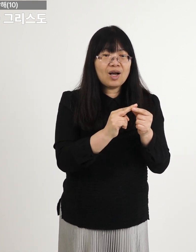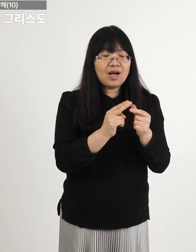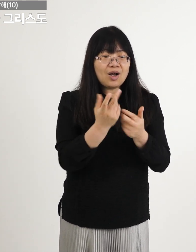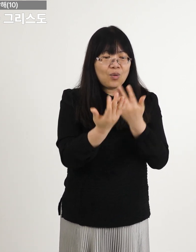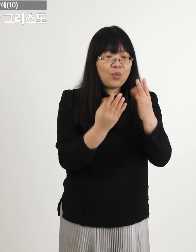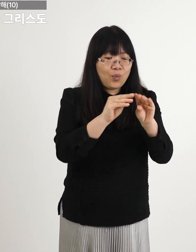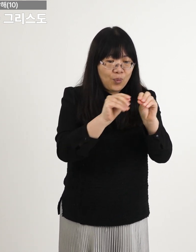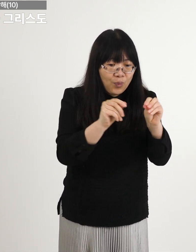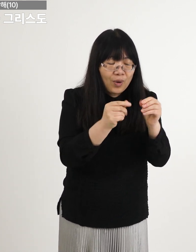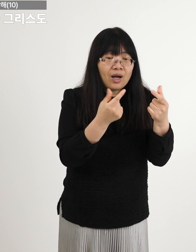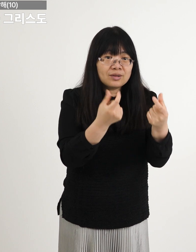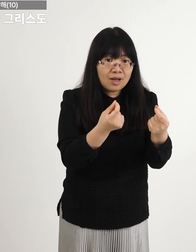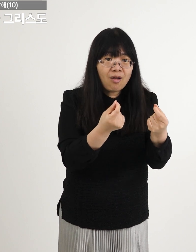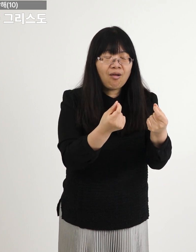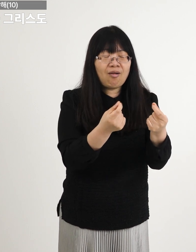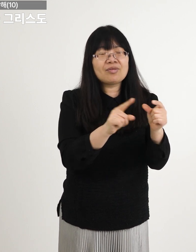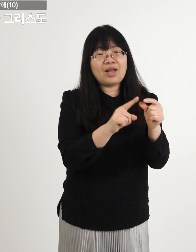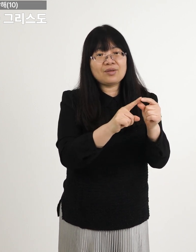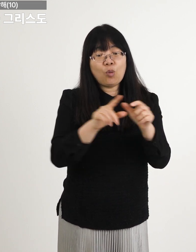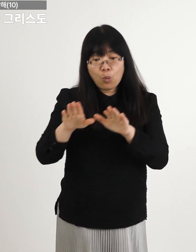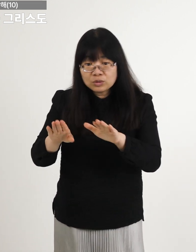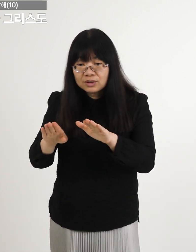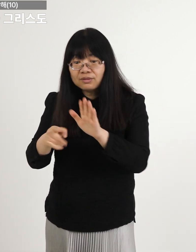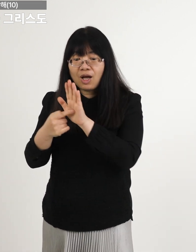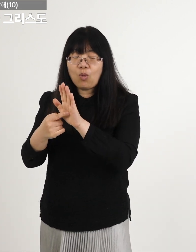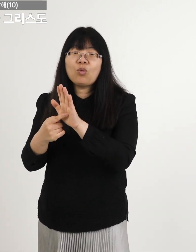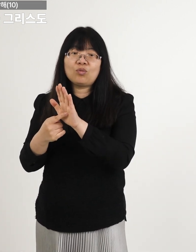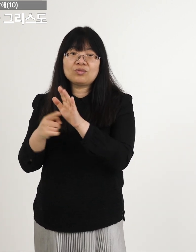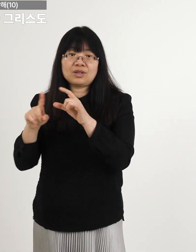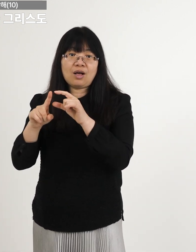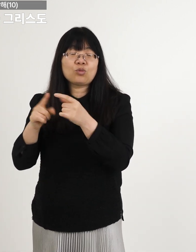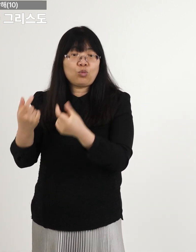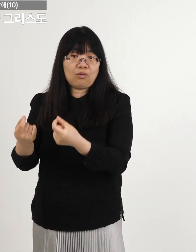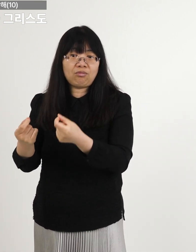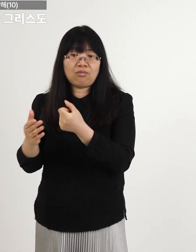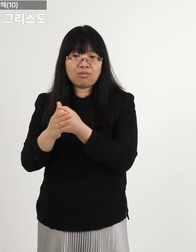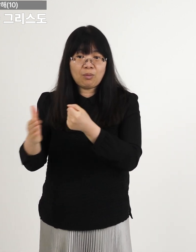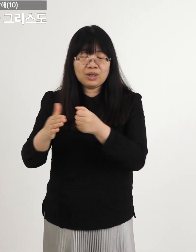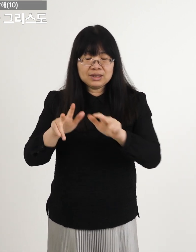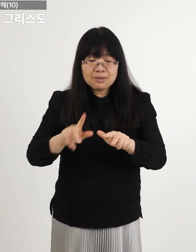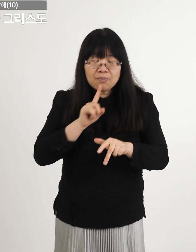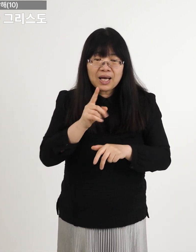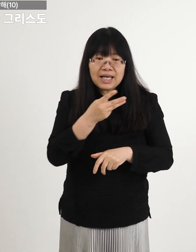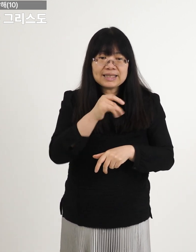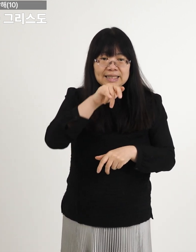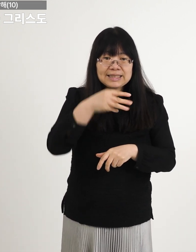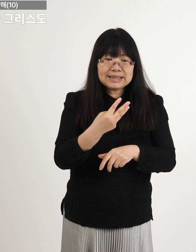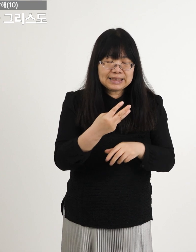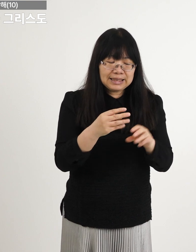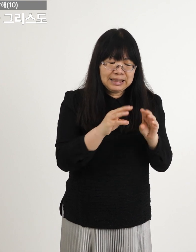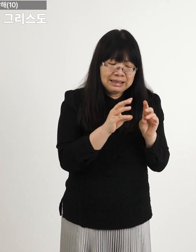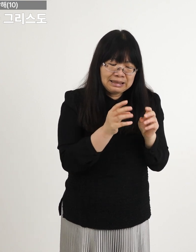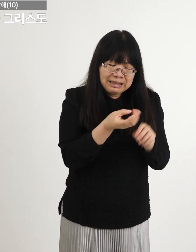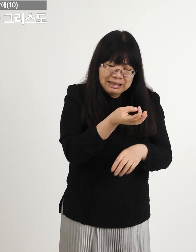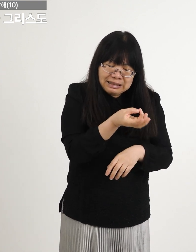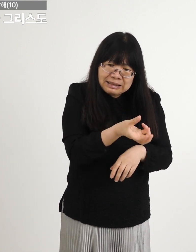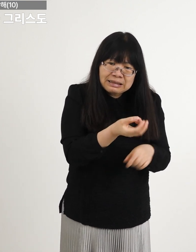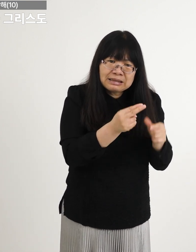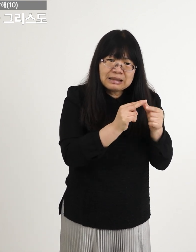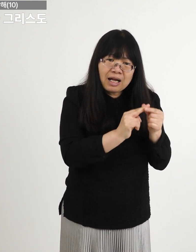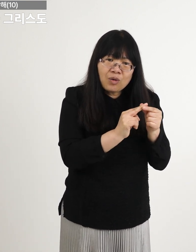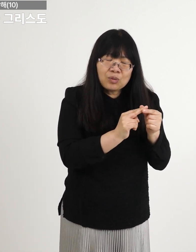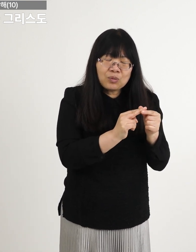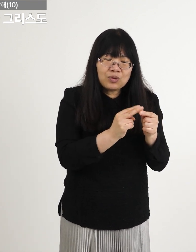단어죠. 그러면 여기서 말하는 티끌과 재는 회개라는 차원의